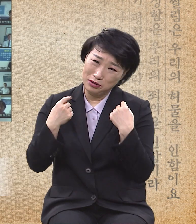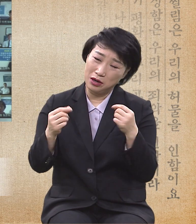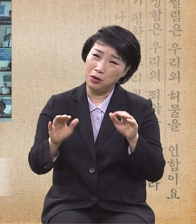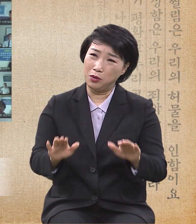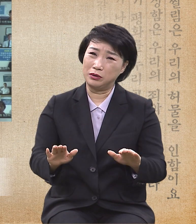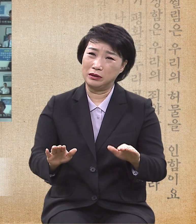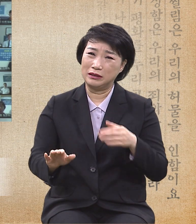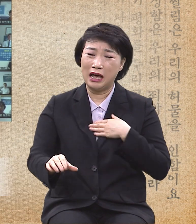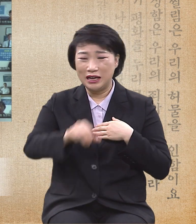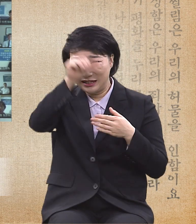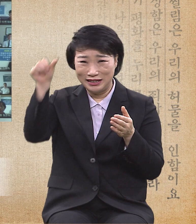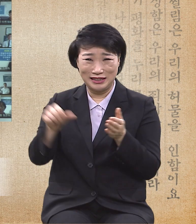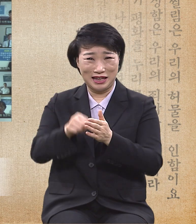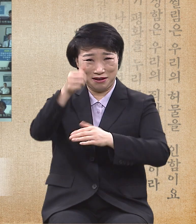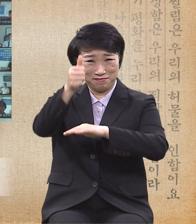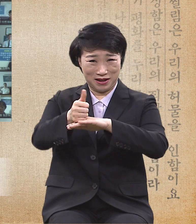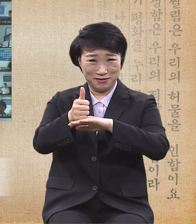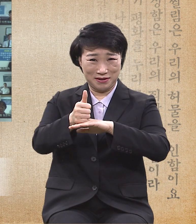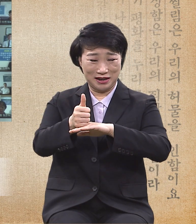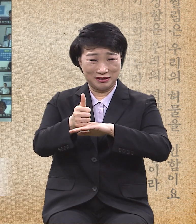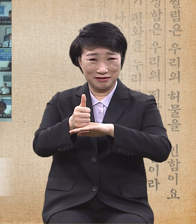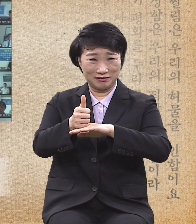오늘이 마지막일 수도 있다.